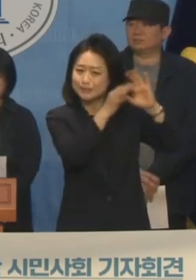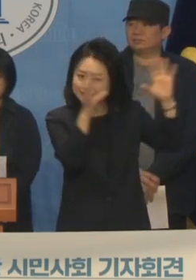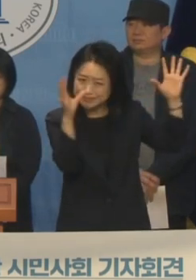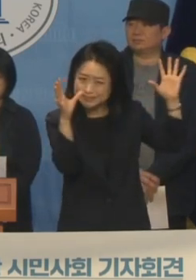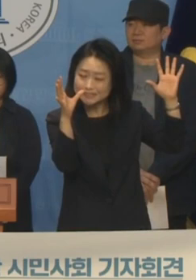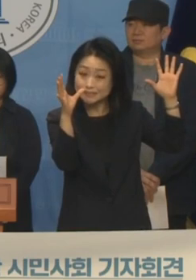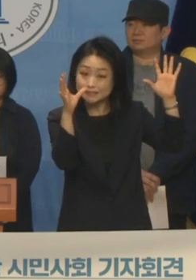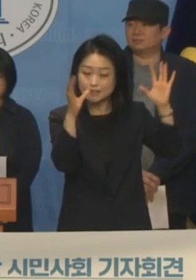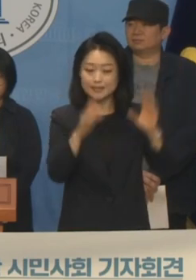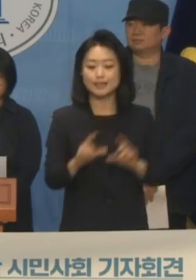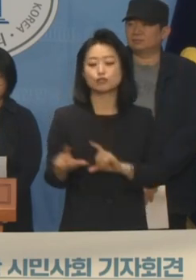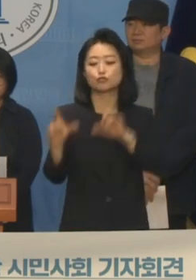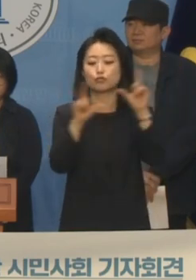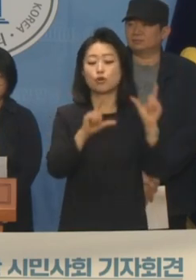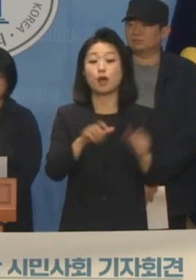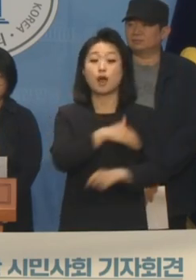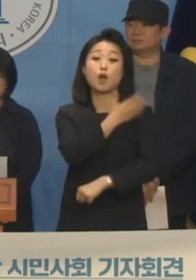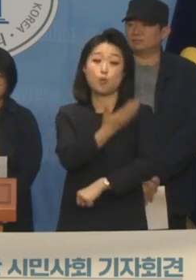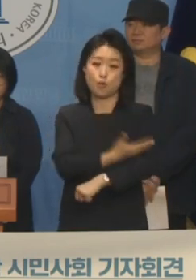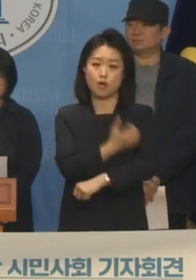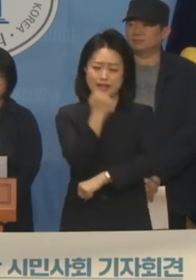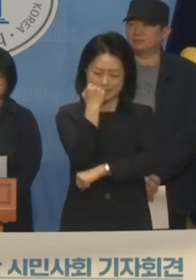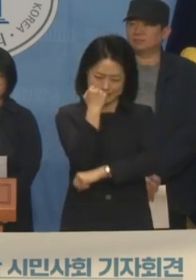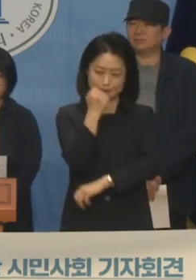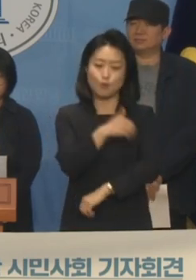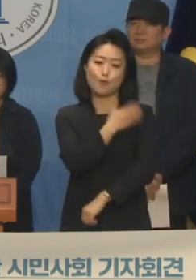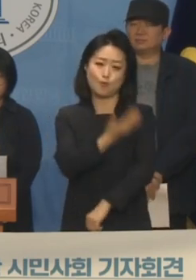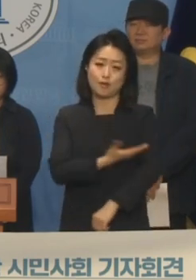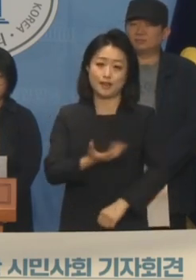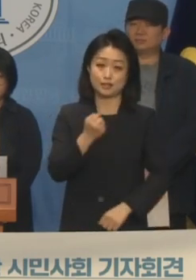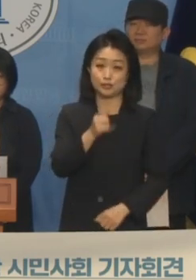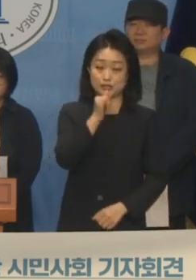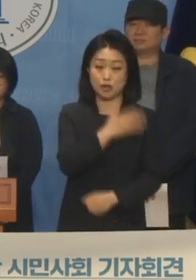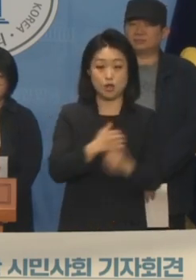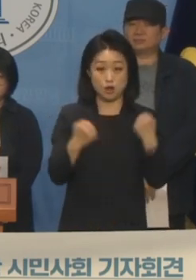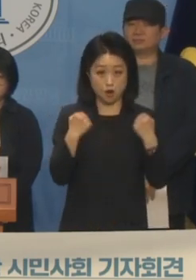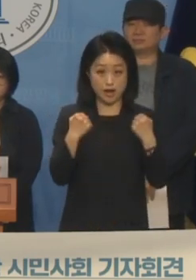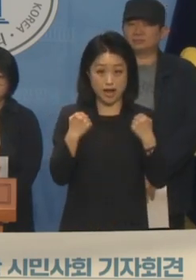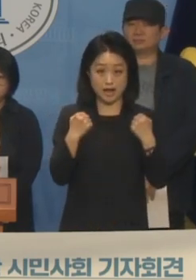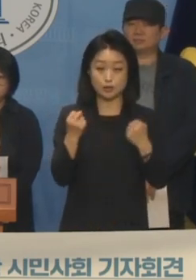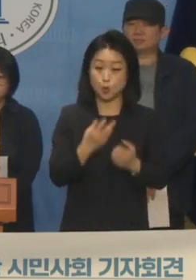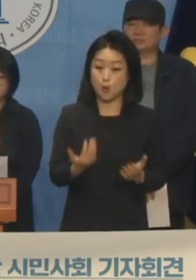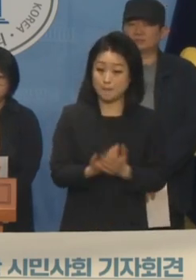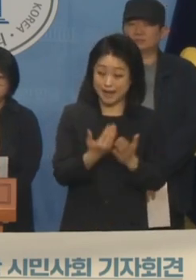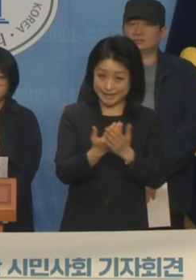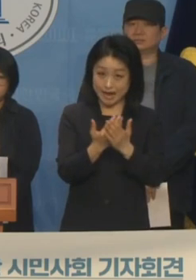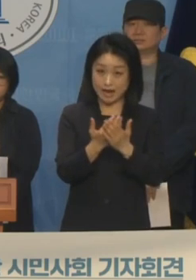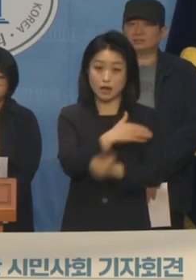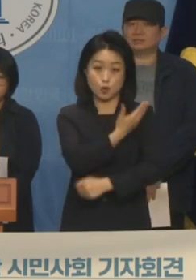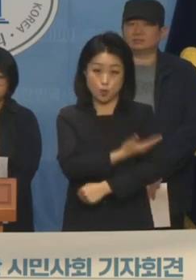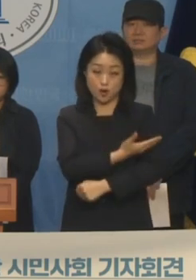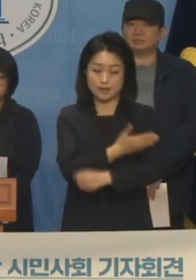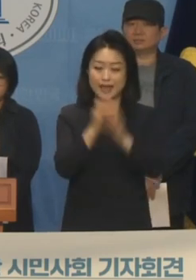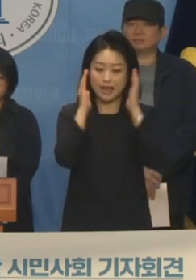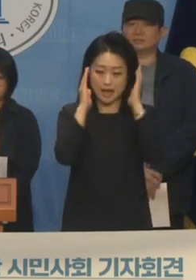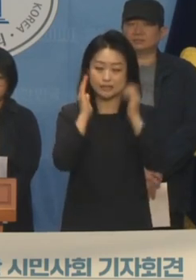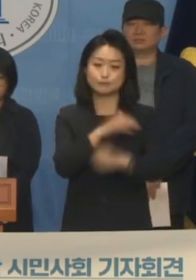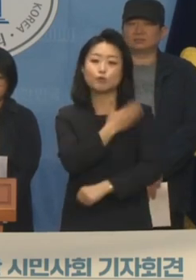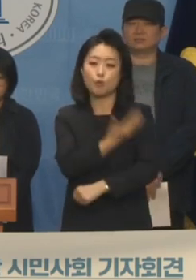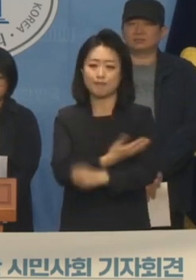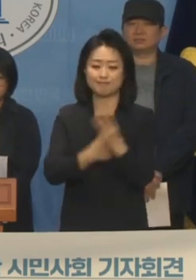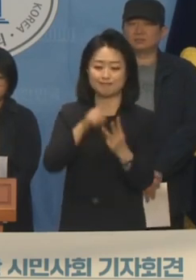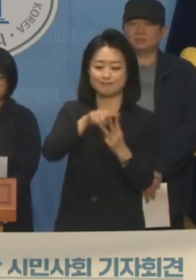관계없이 누려야 할 기본권이 있습니다. 건강권, 발달권, 학습권